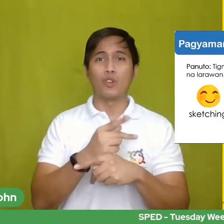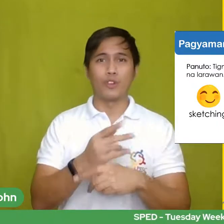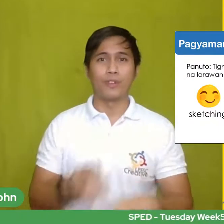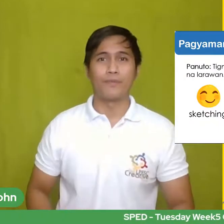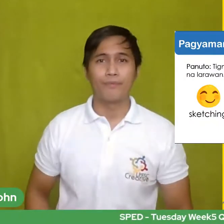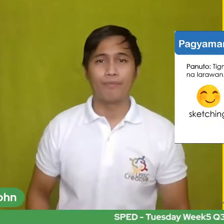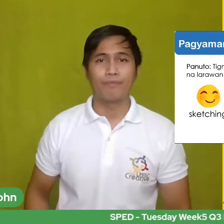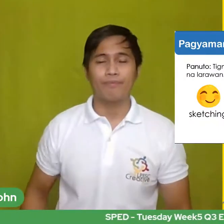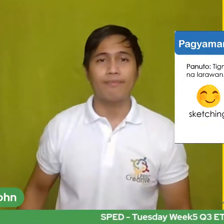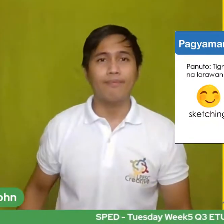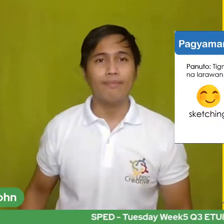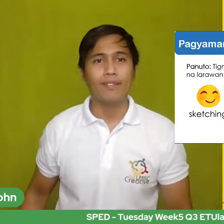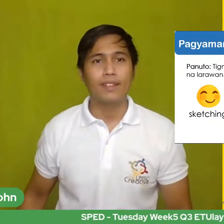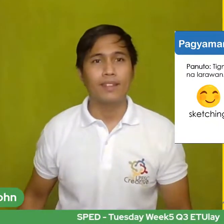yun.